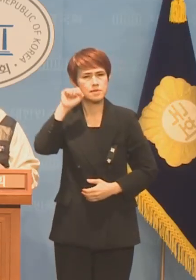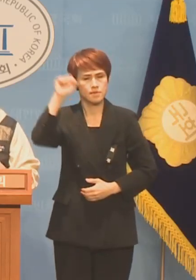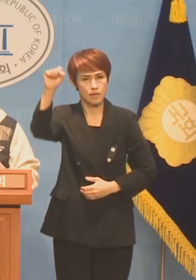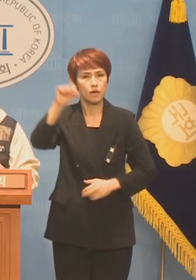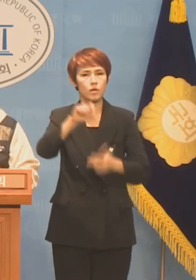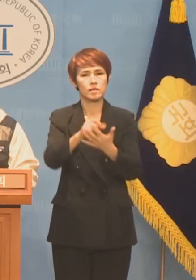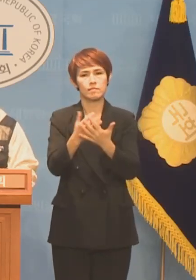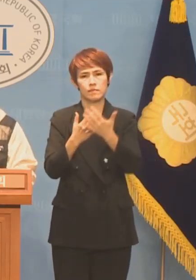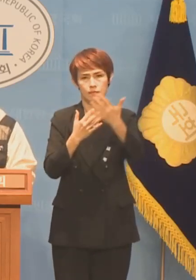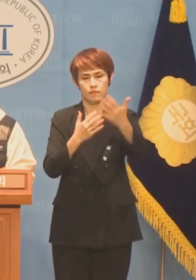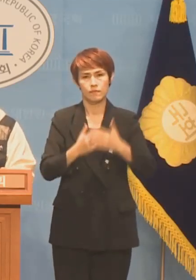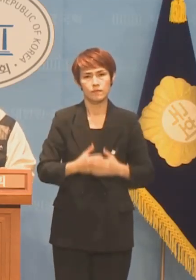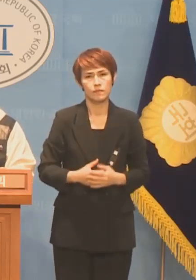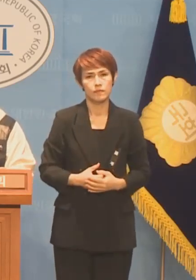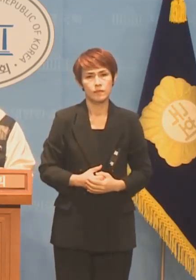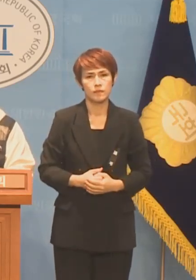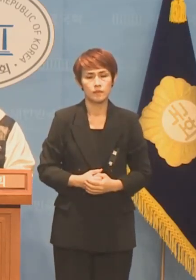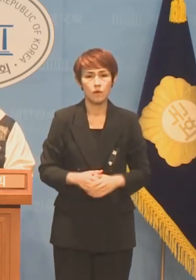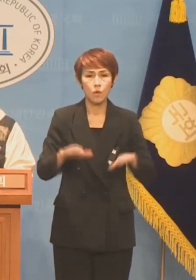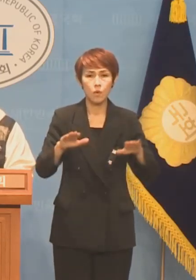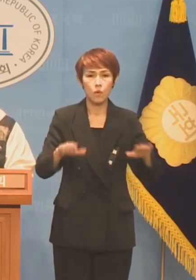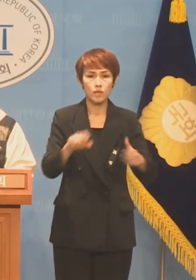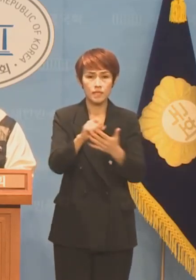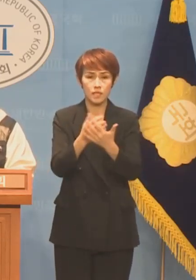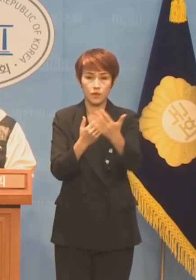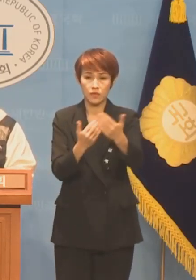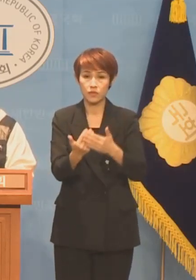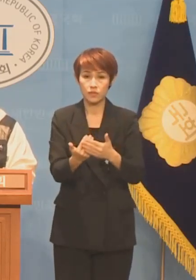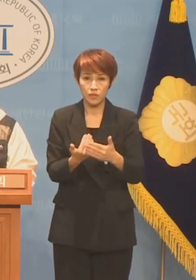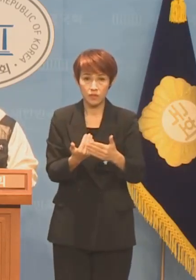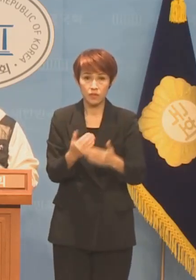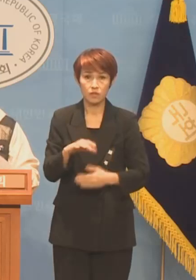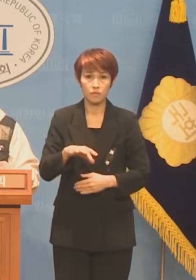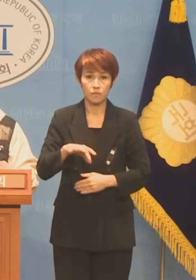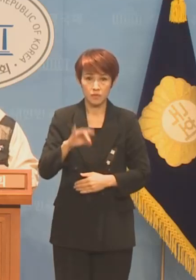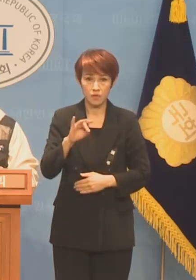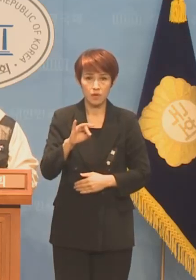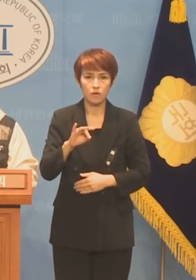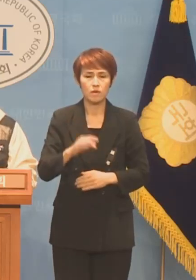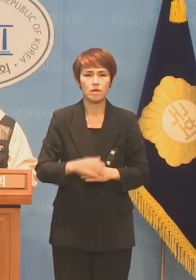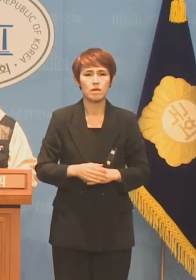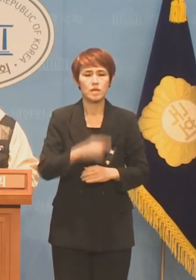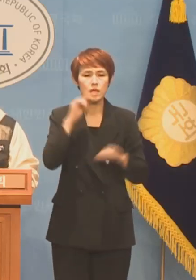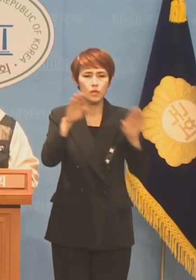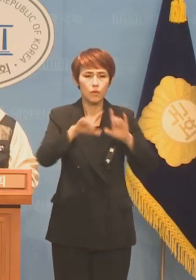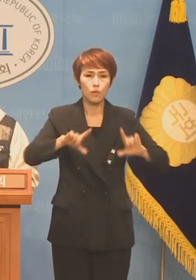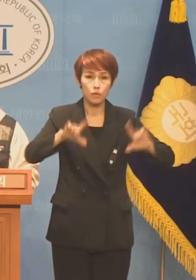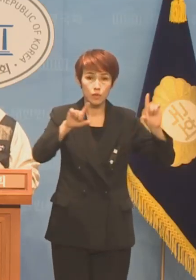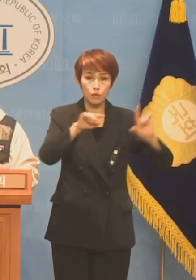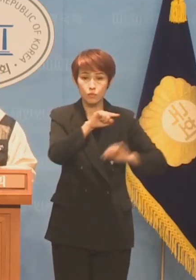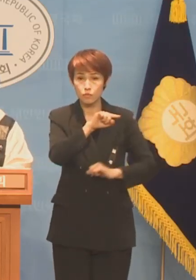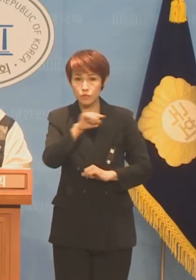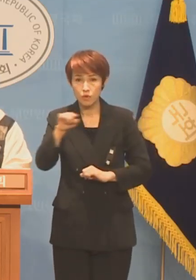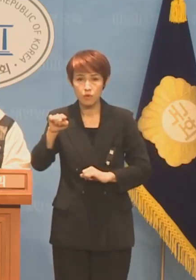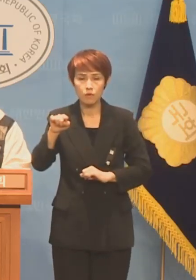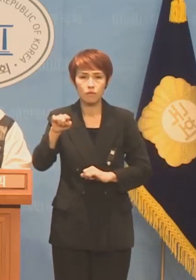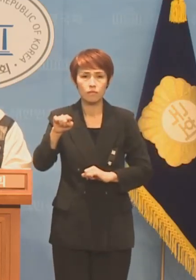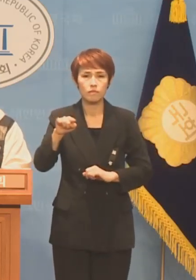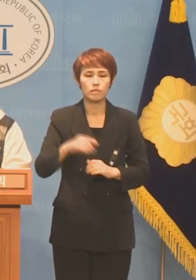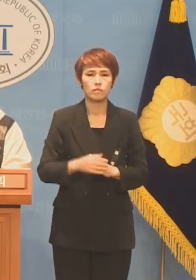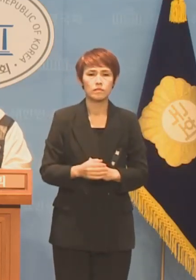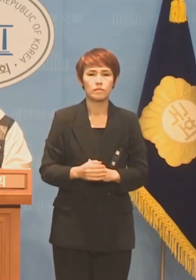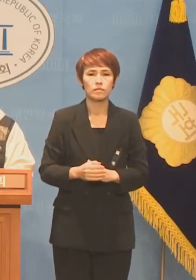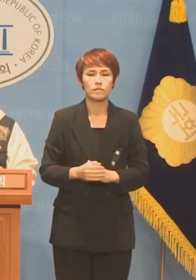좀 진행하고자 합니다. 오늘 기자회견에 앞서서 일요일부터 오창 메가허브